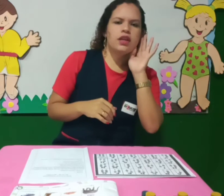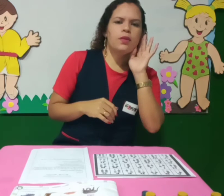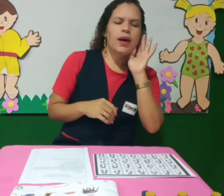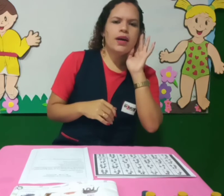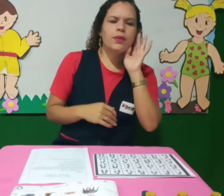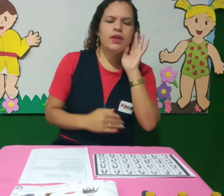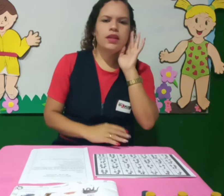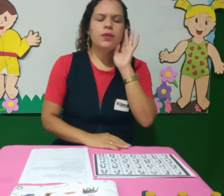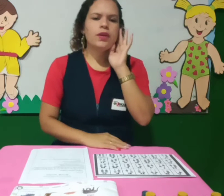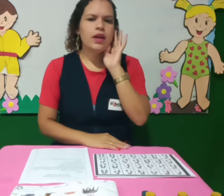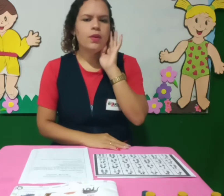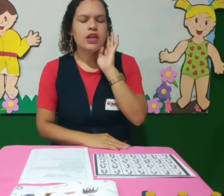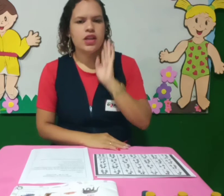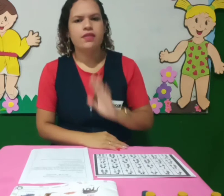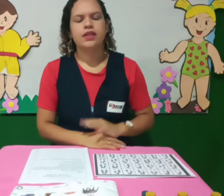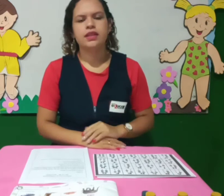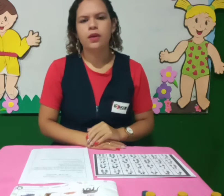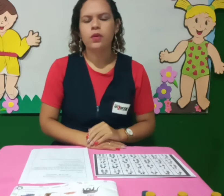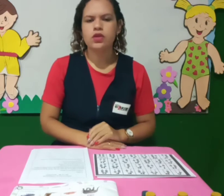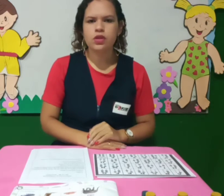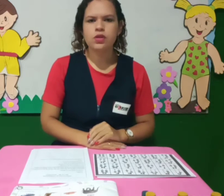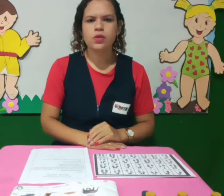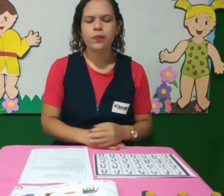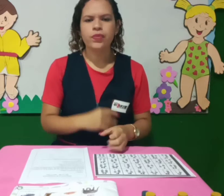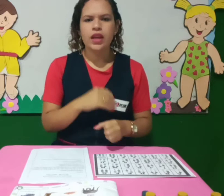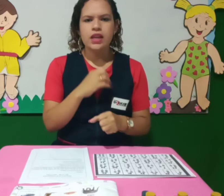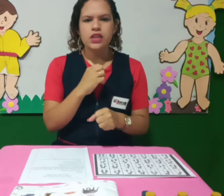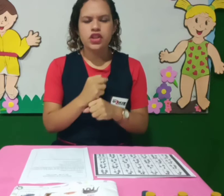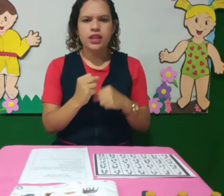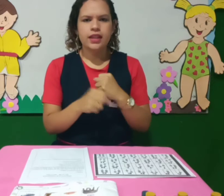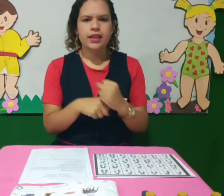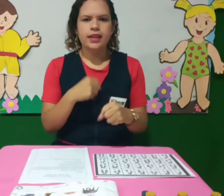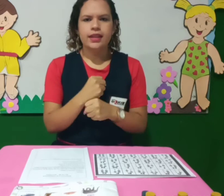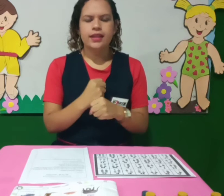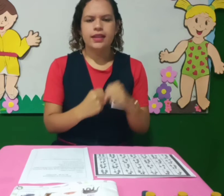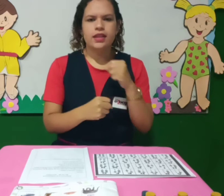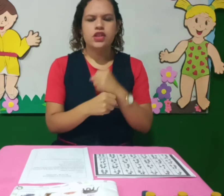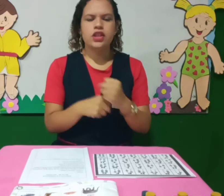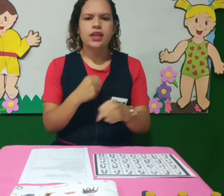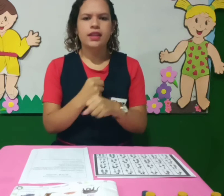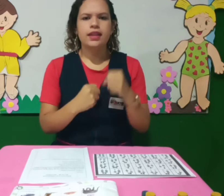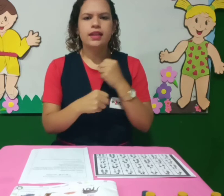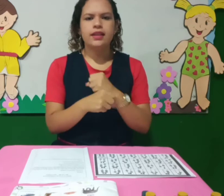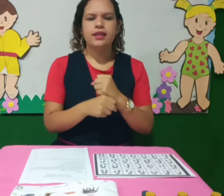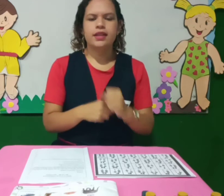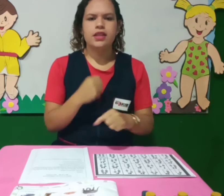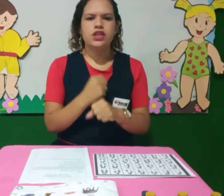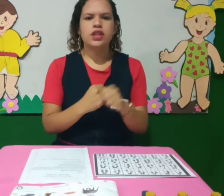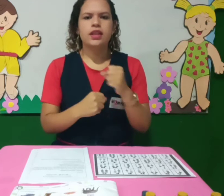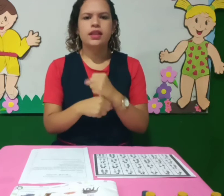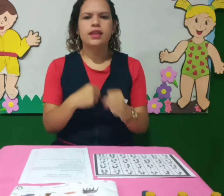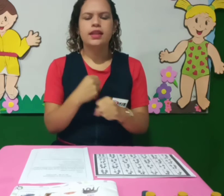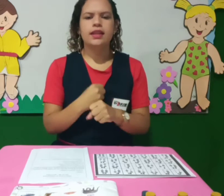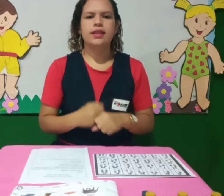um barulhinho que eu achava tão gostoso. Tingue-lingue-lingue, tingue-lingue-lingue,